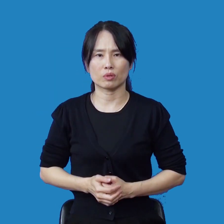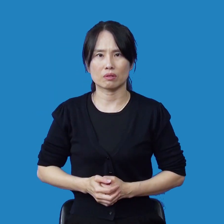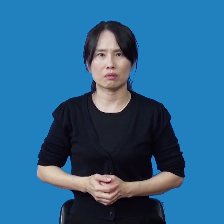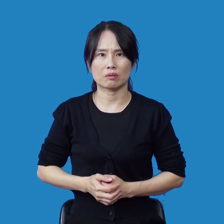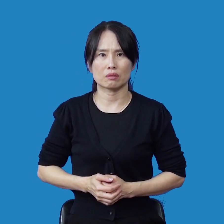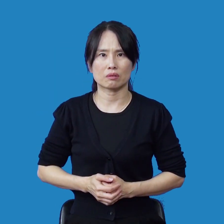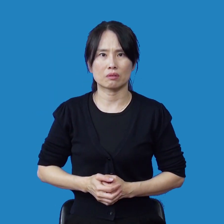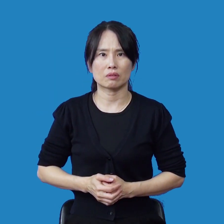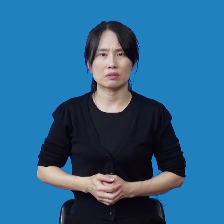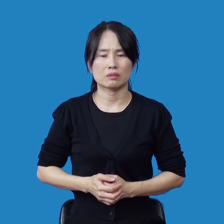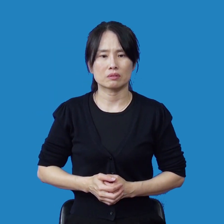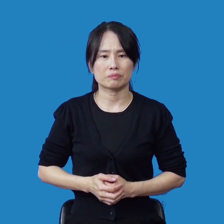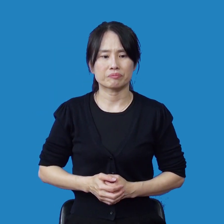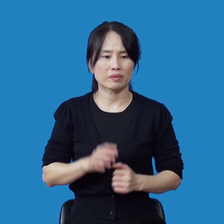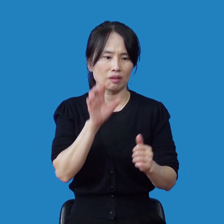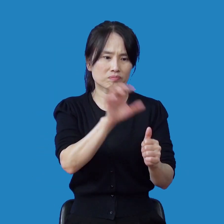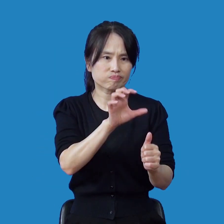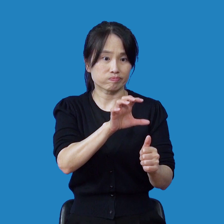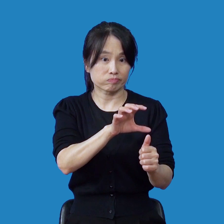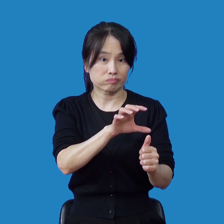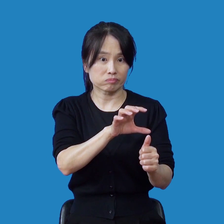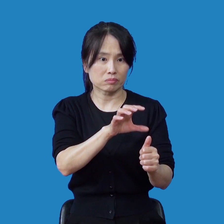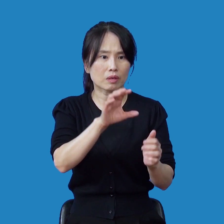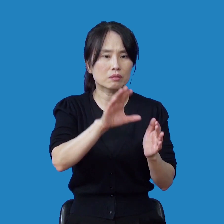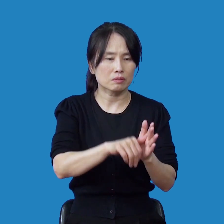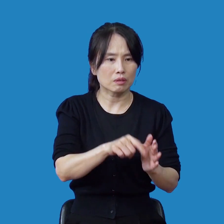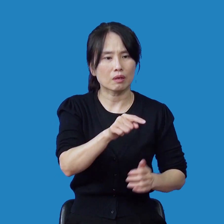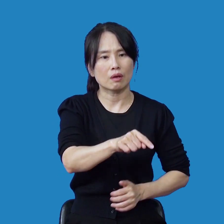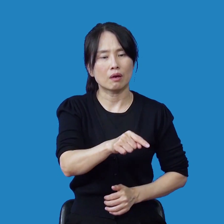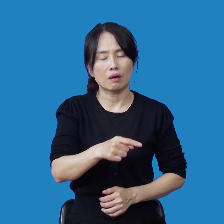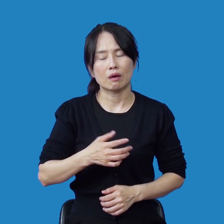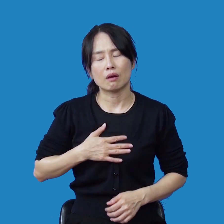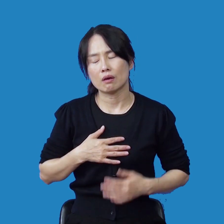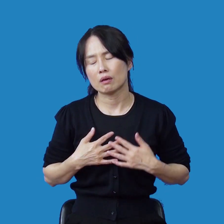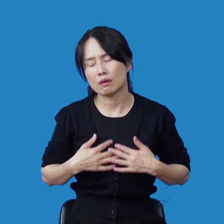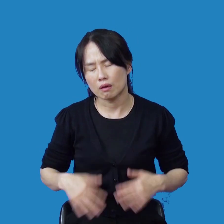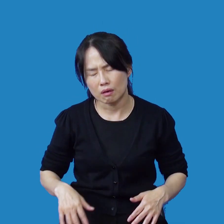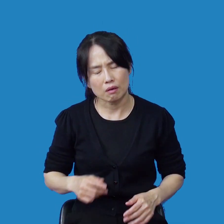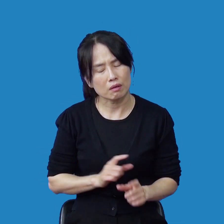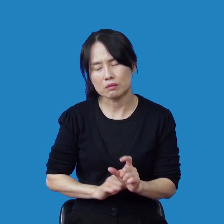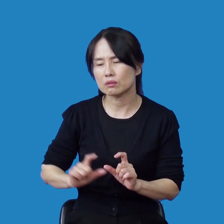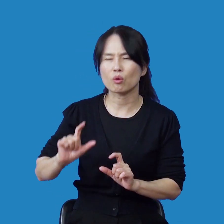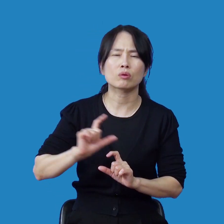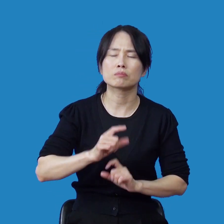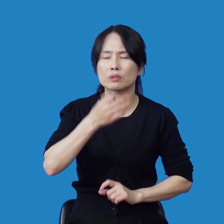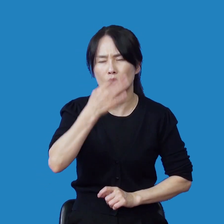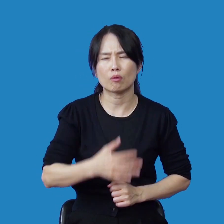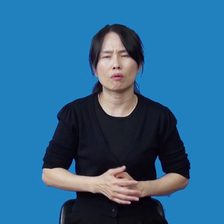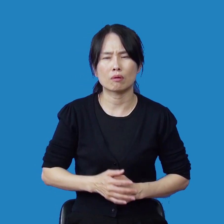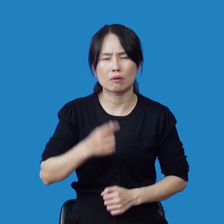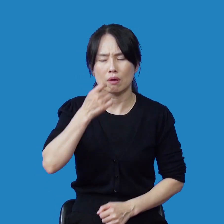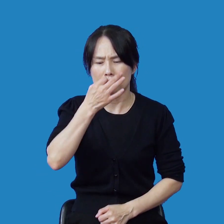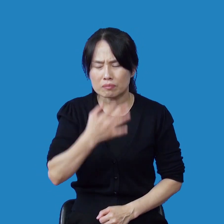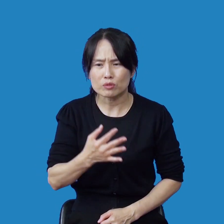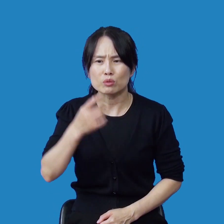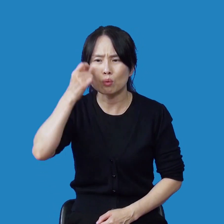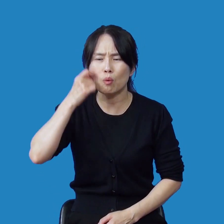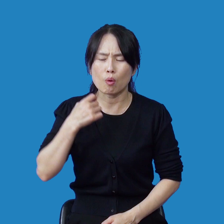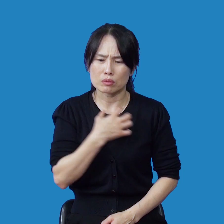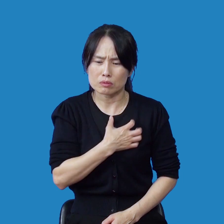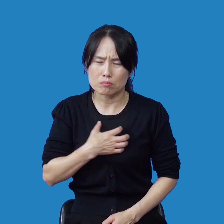핀잔을 주는 것은 상대방의 존재를 부정하는 것이죠. 힘들어하고 슬퍼하고